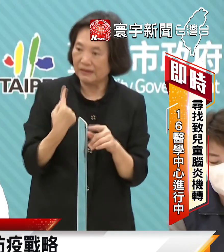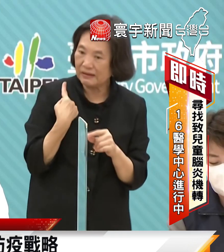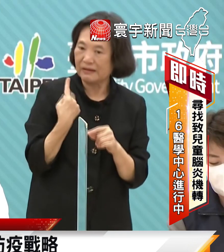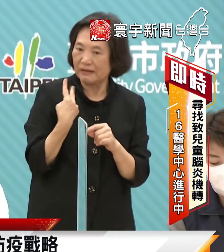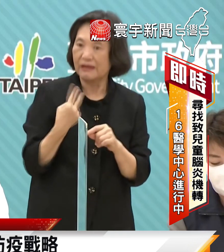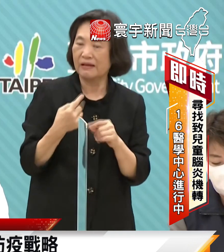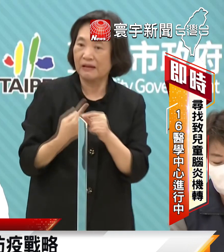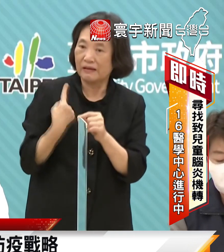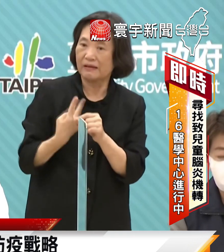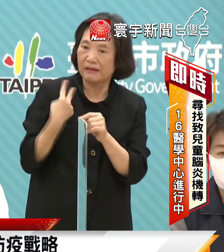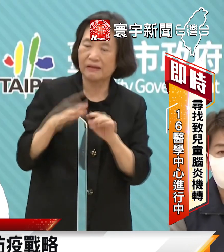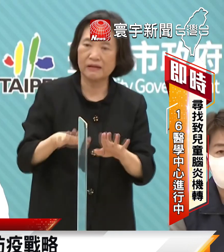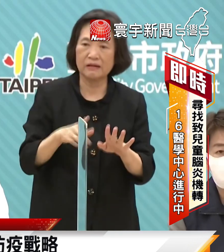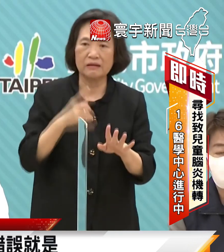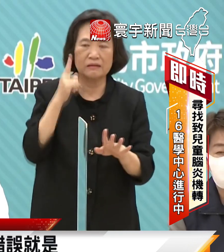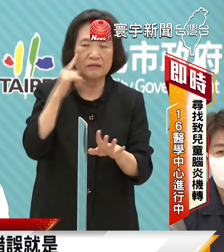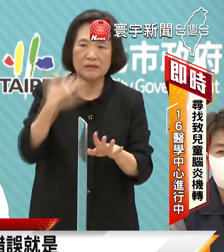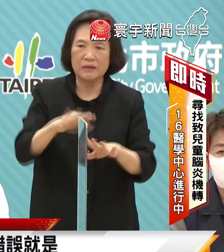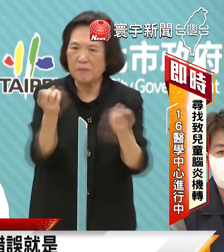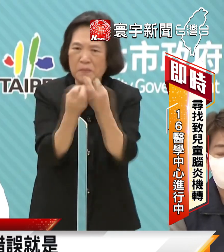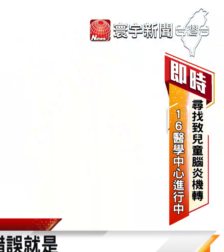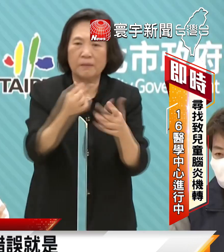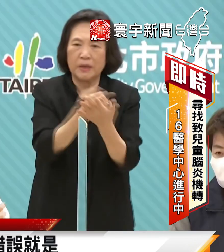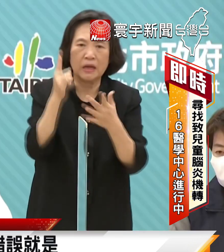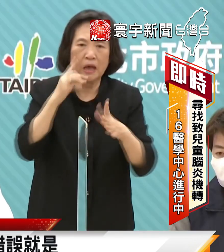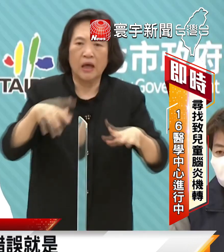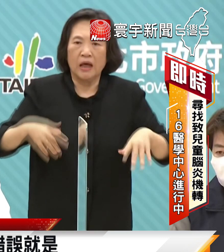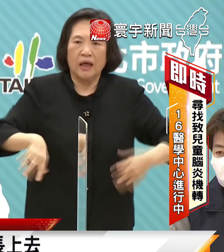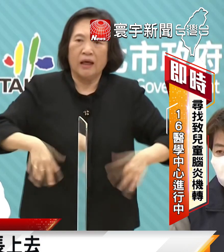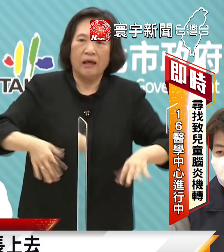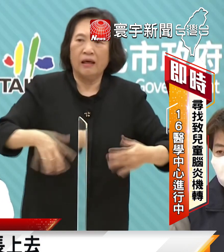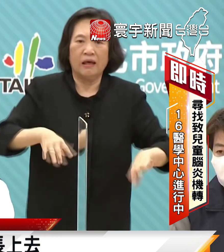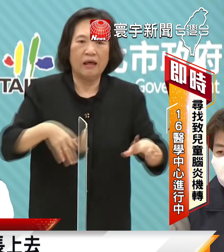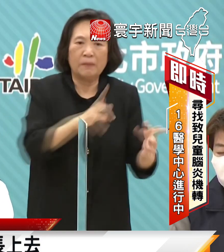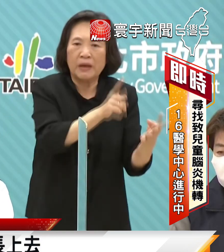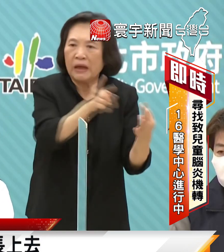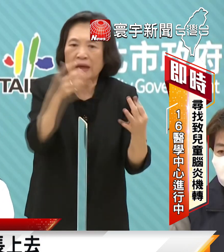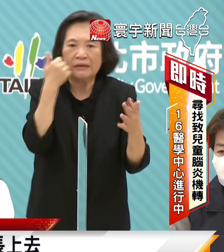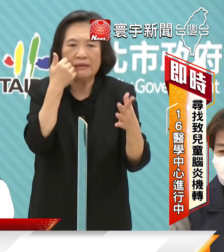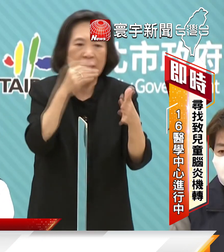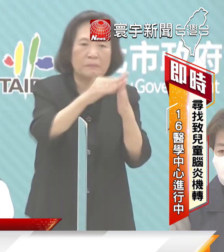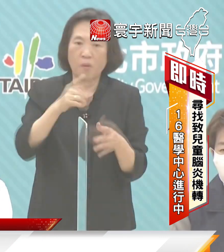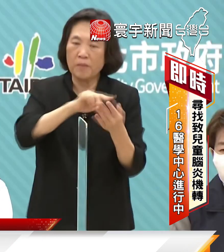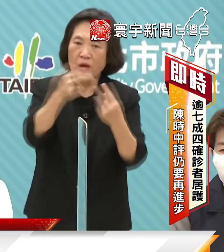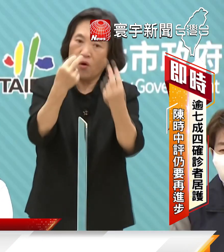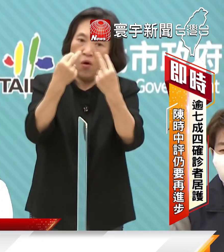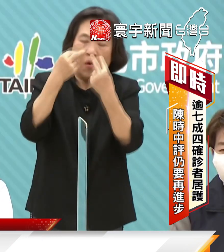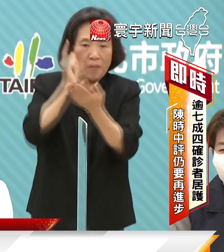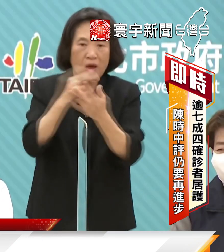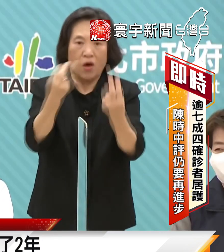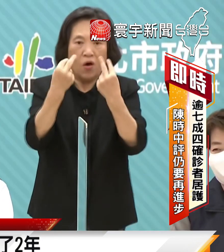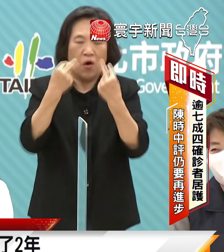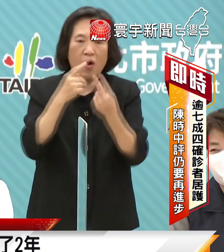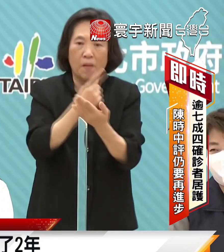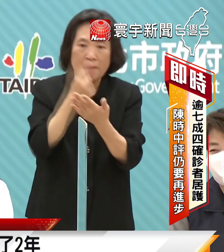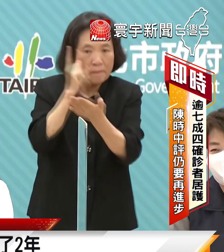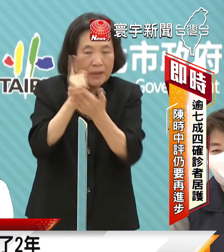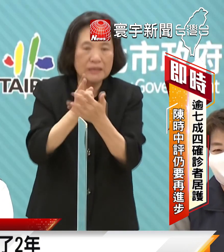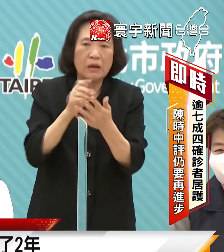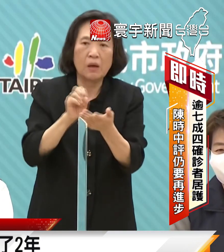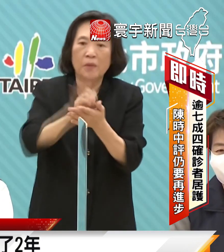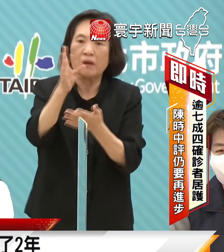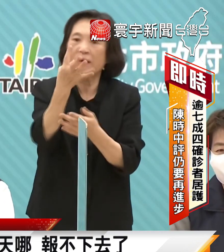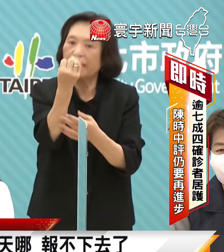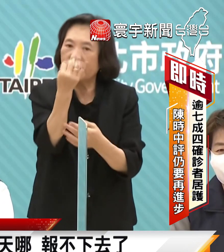疫战略，犯的最大战略错误就是推一个卫福部长上去，每天报名牌，后来就上瘾了，报了